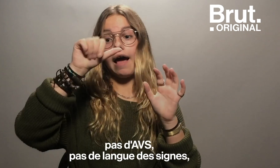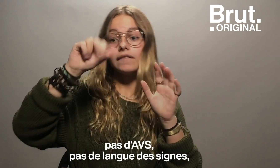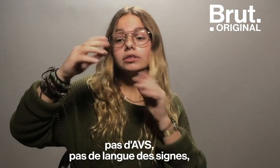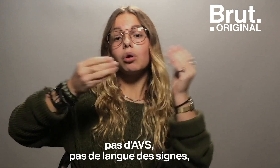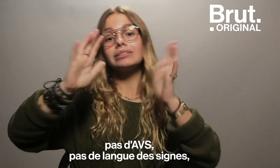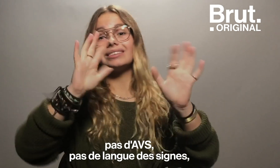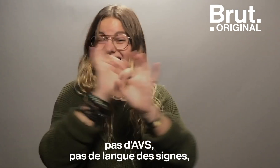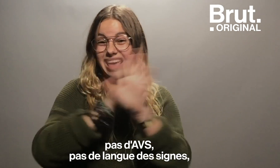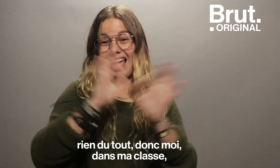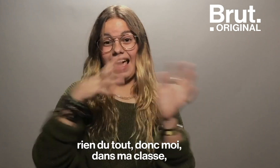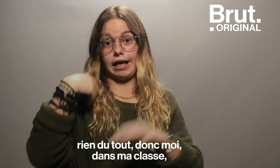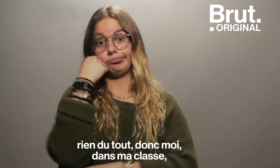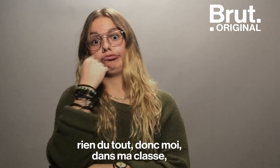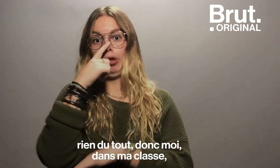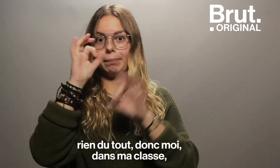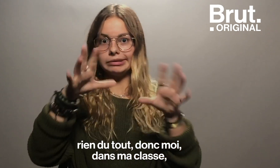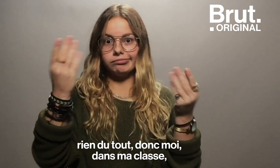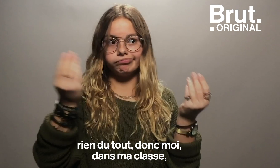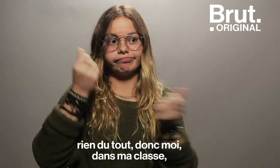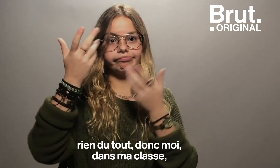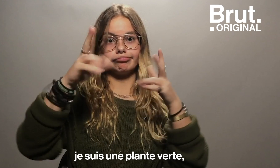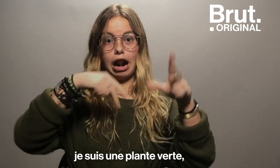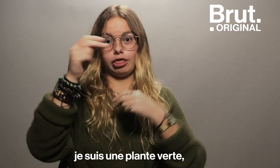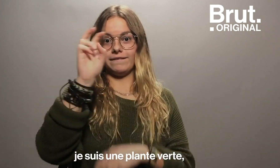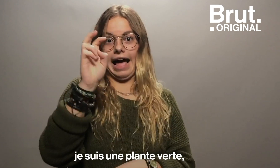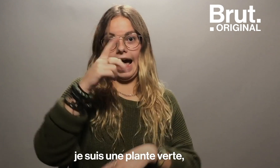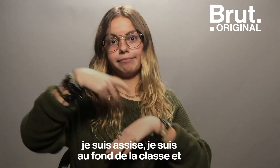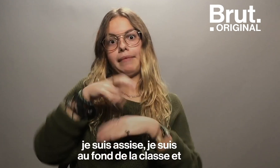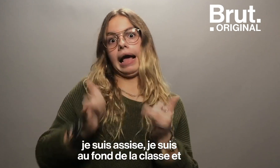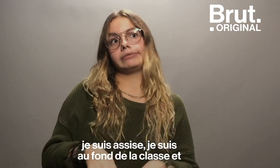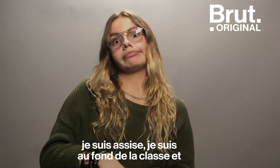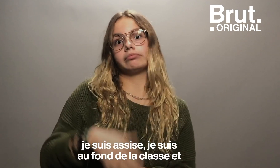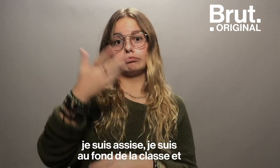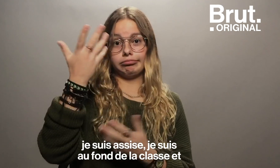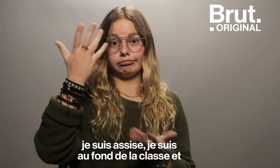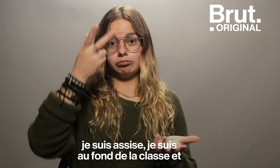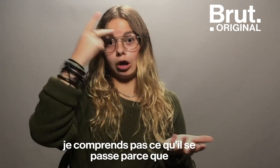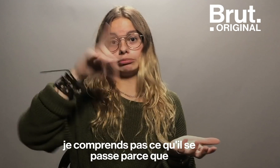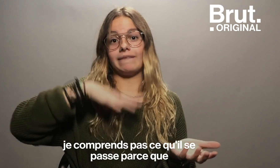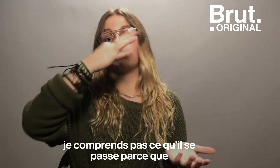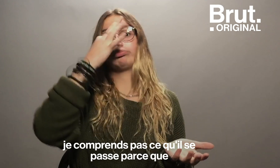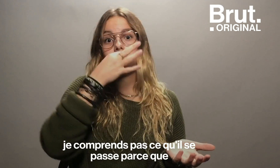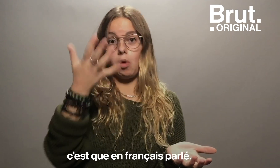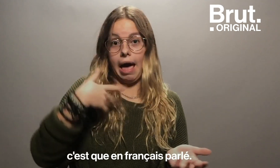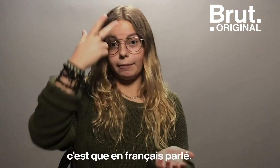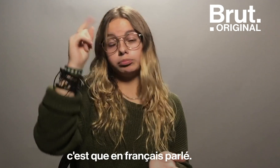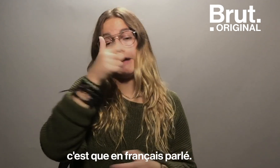pas d'AVS, pas de langue des signes, rien du tout. Donc moi, dans ma classe, je suis une plante verte, je suis assise, je suis au fond de la classe, et je ne comprends pas ce qui se passe, puisque c'est que en français parlé.